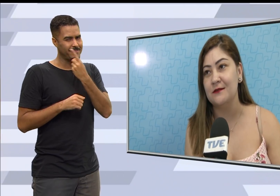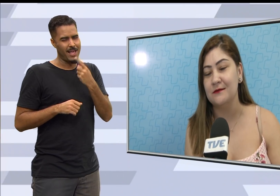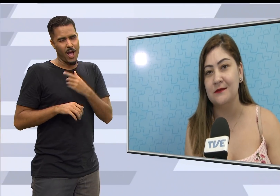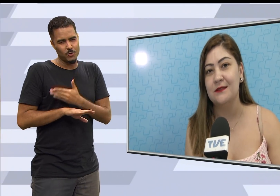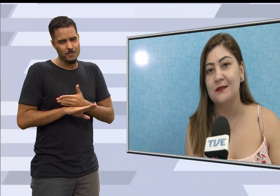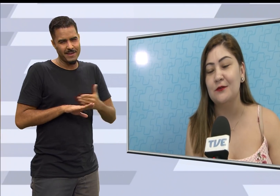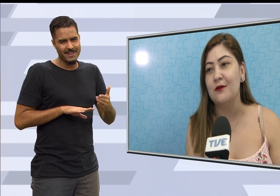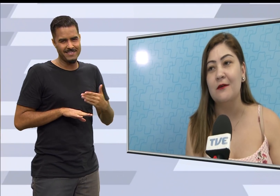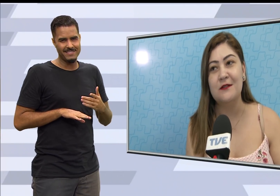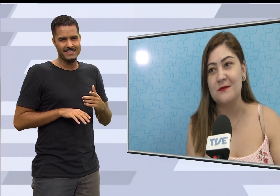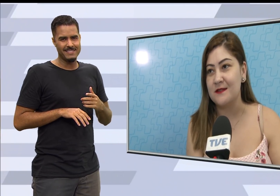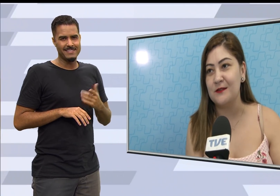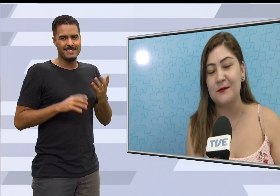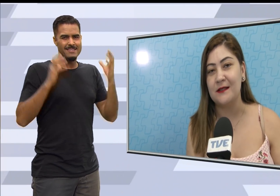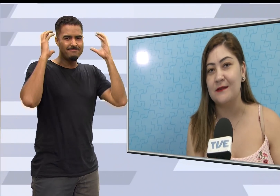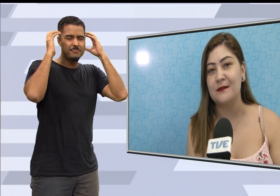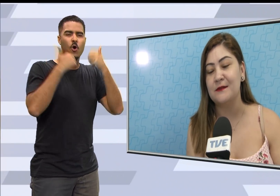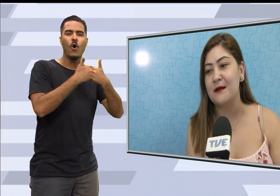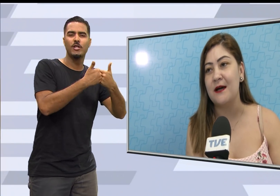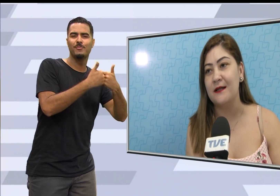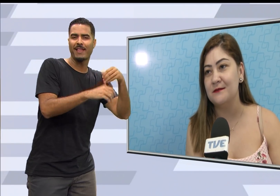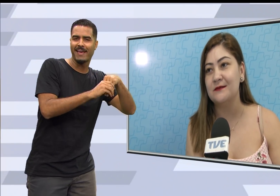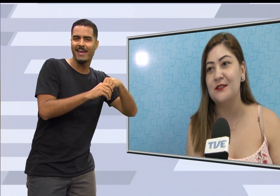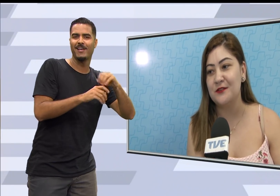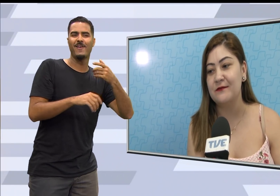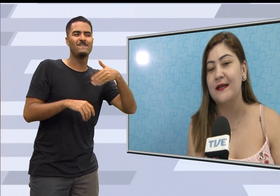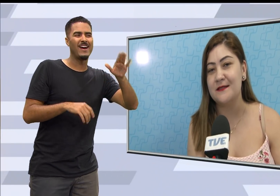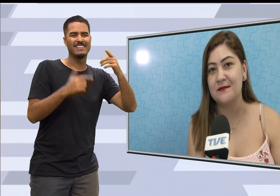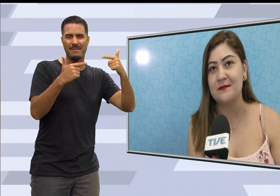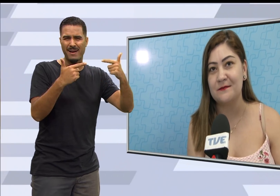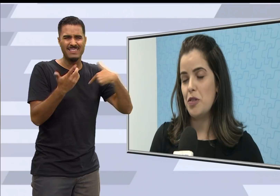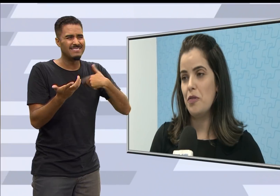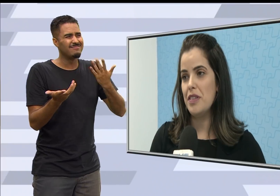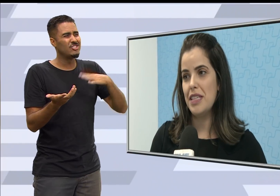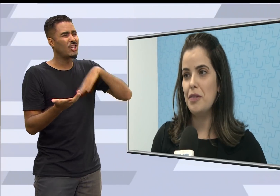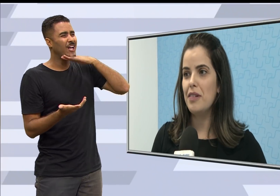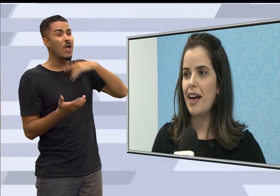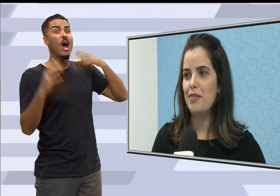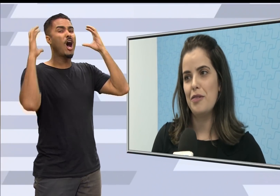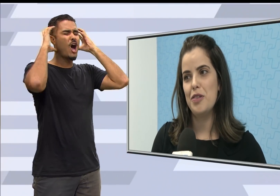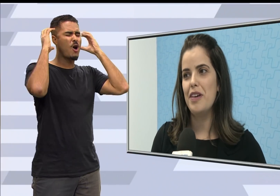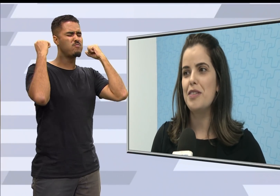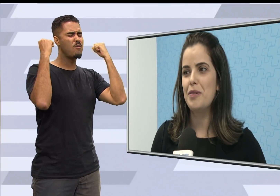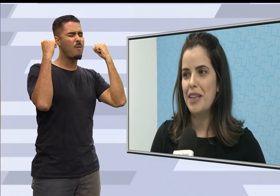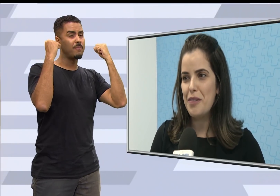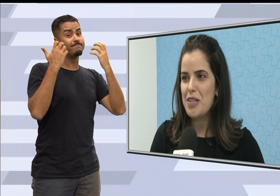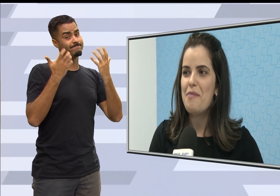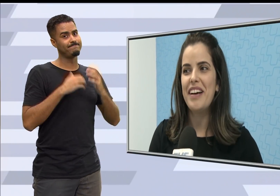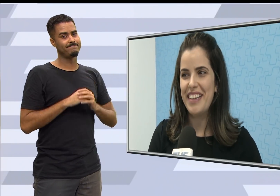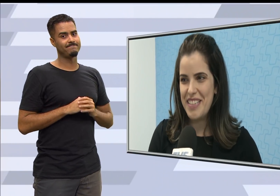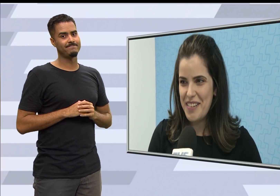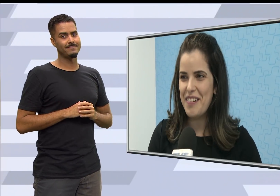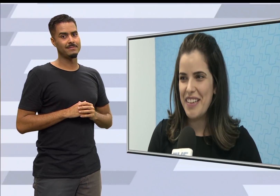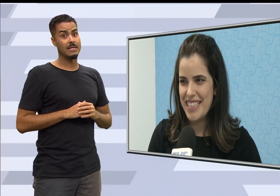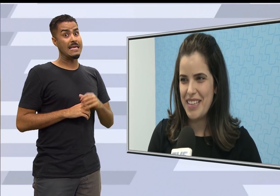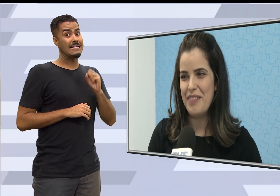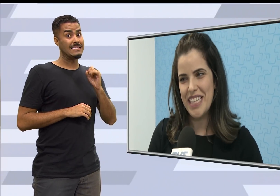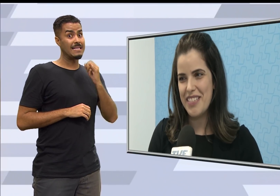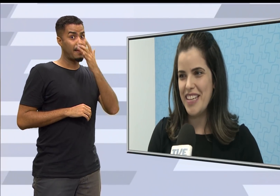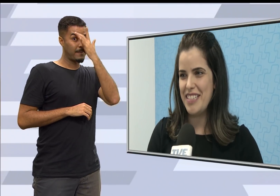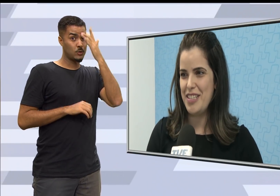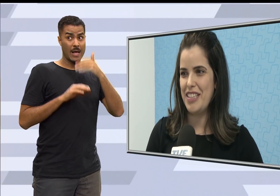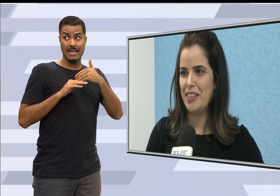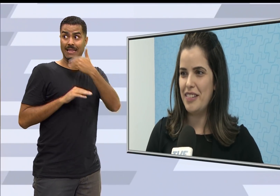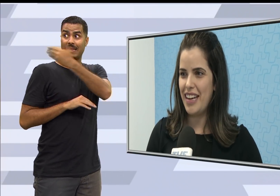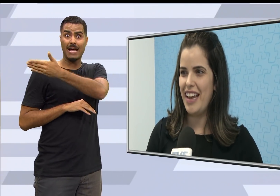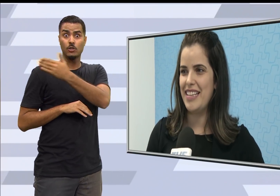ouvido no ônibus, indo para o trabalho, a gente faz isso. Se o vizinho do lado não estiver escutando, já é uma grande coisa, que muitas